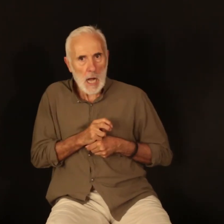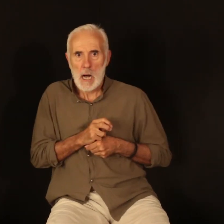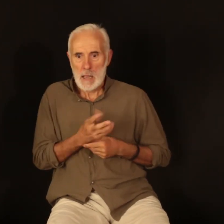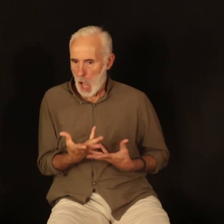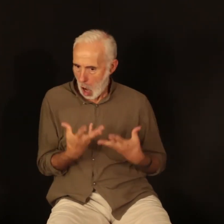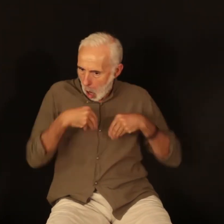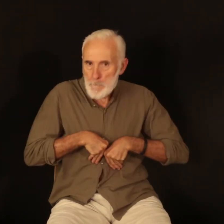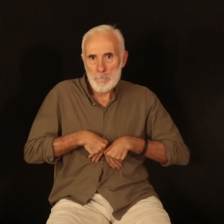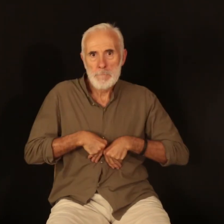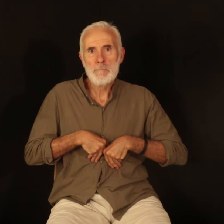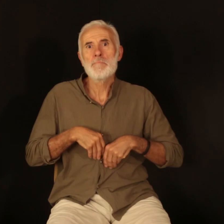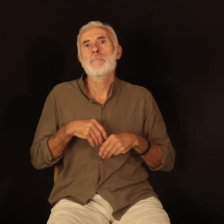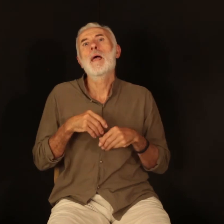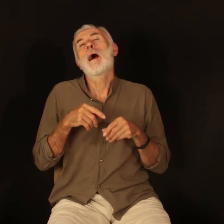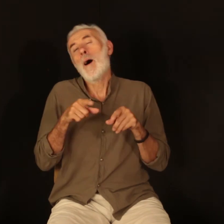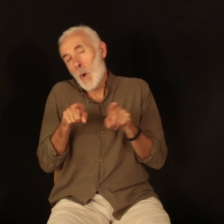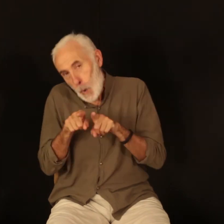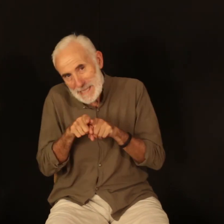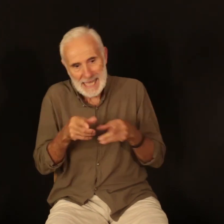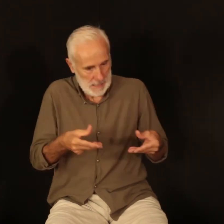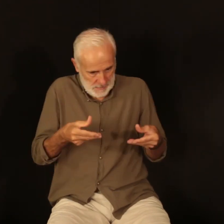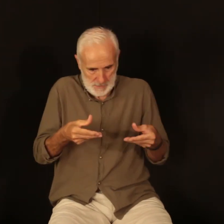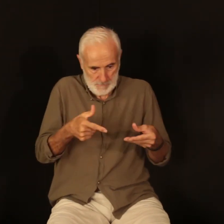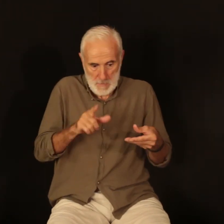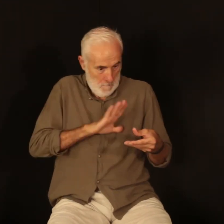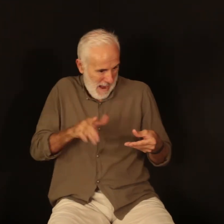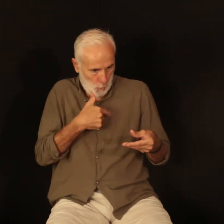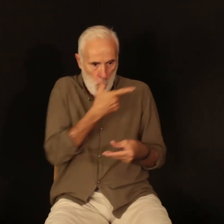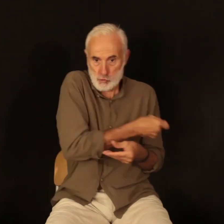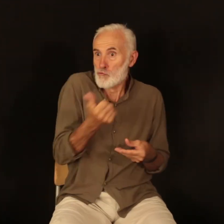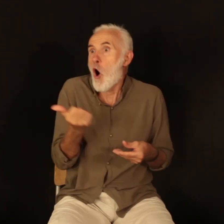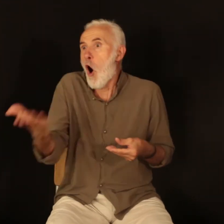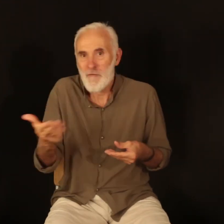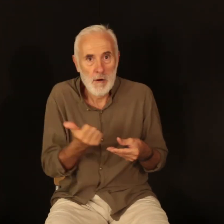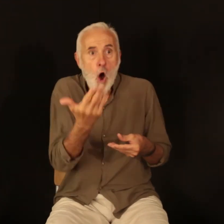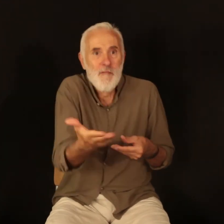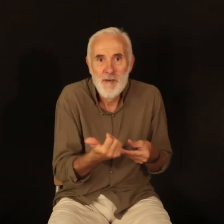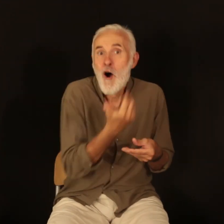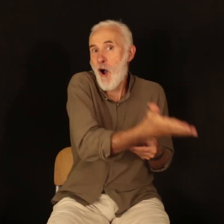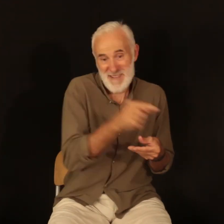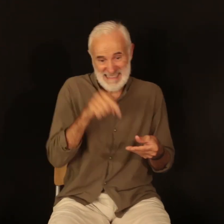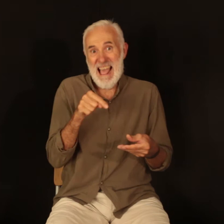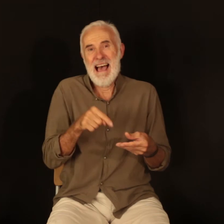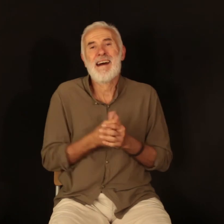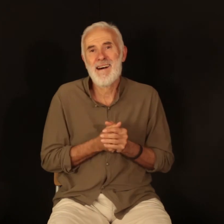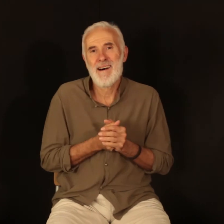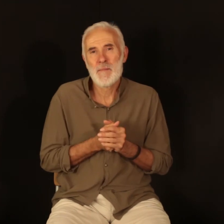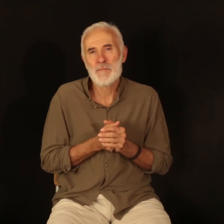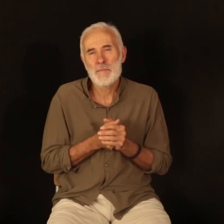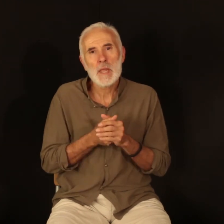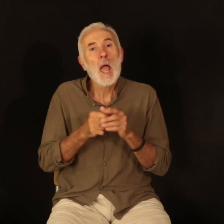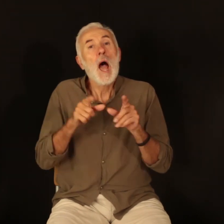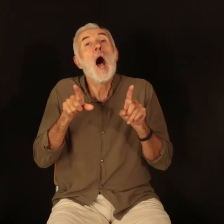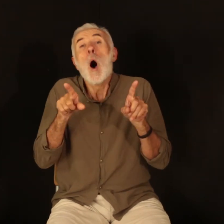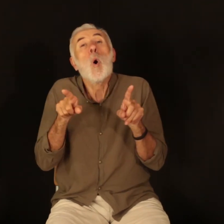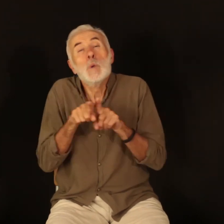a envie d'offrir. On a généralement plusieurs exemplaires. Un bon livre aussi, c'est celui sur lequel on aurait presque besoin de rien